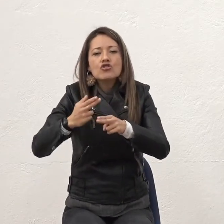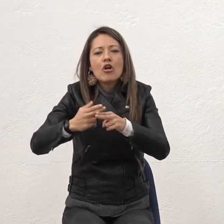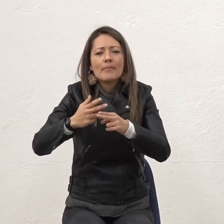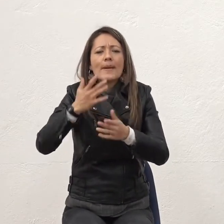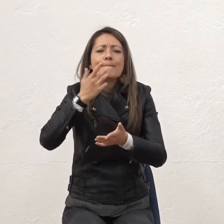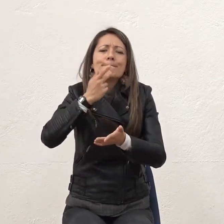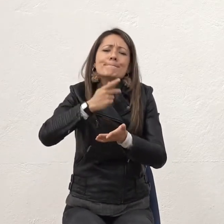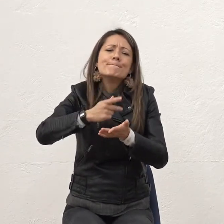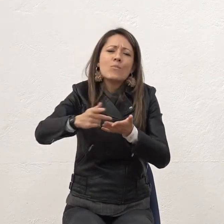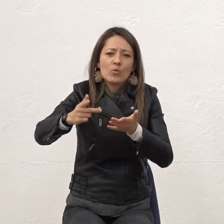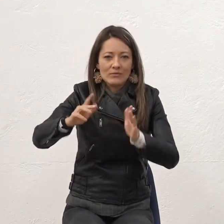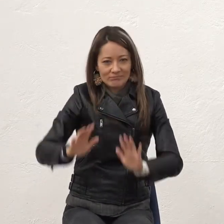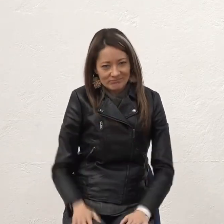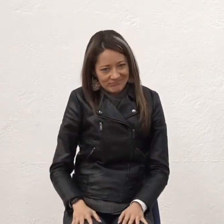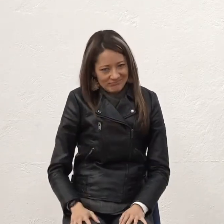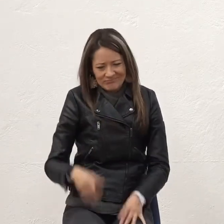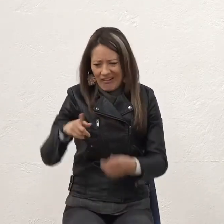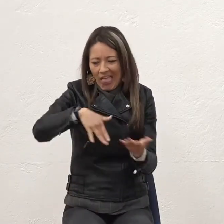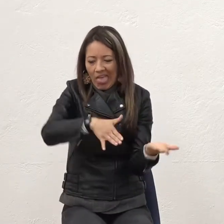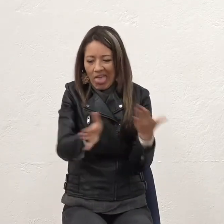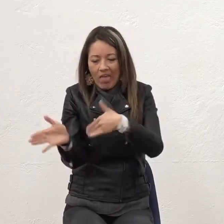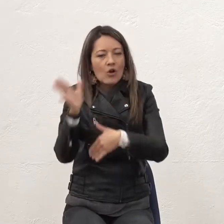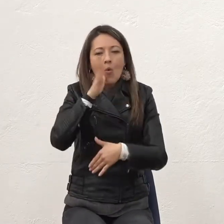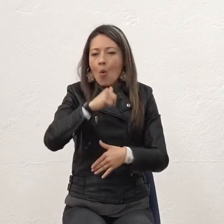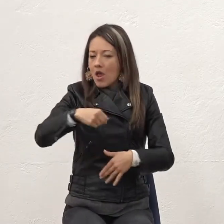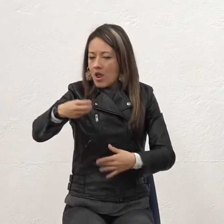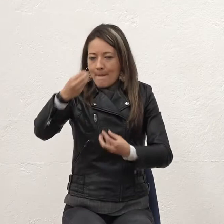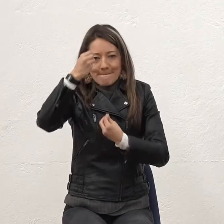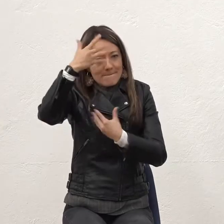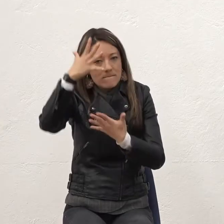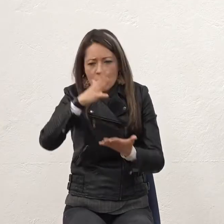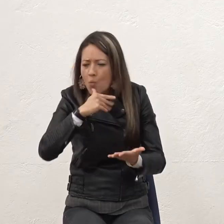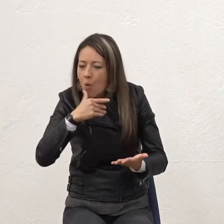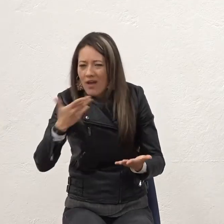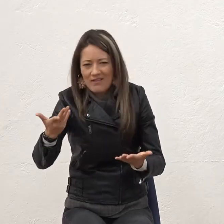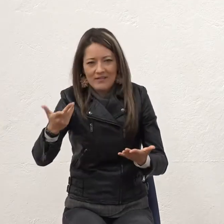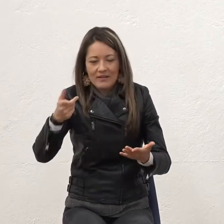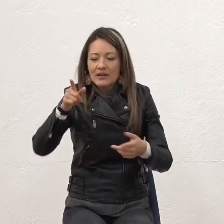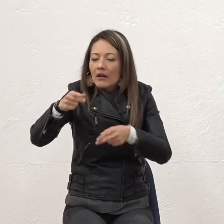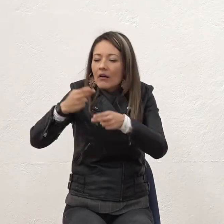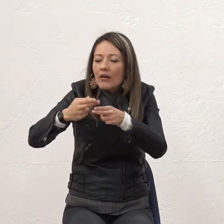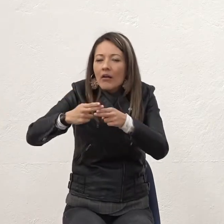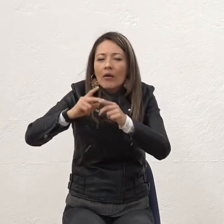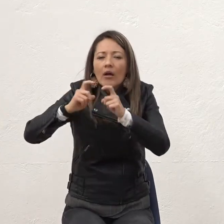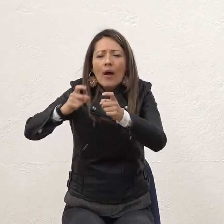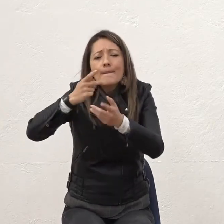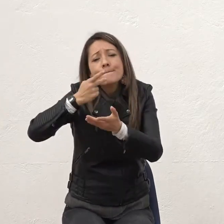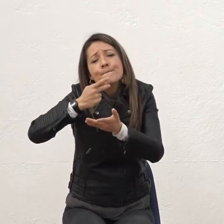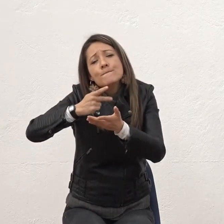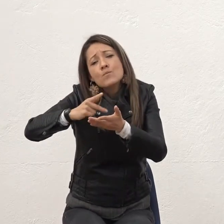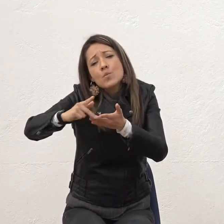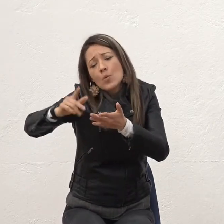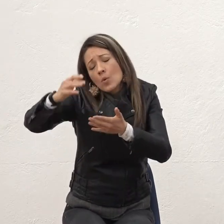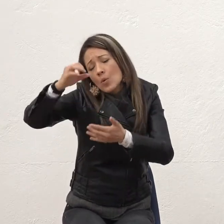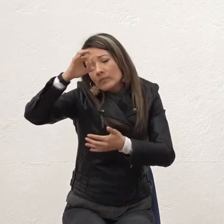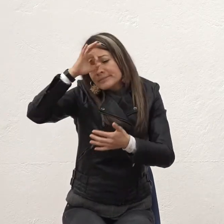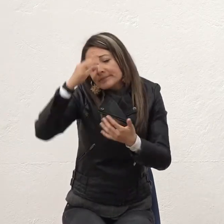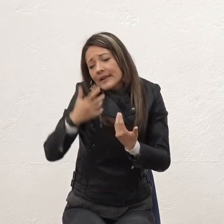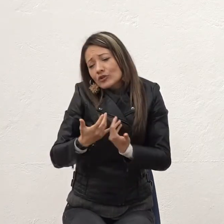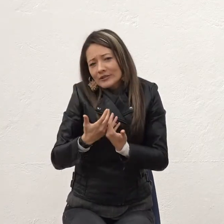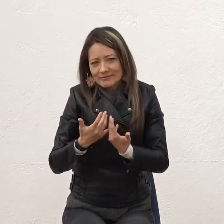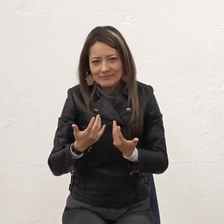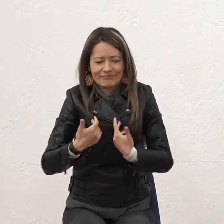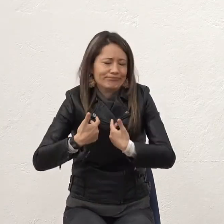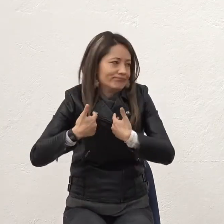hombre tan inmoral, con un nombre de un significado tan wow, puro e inocente. No, yo dije,